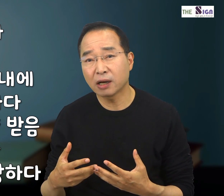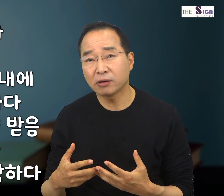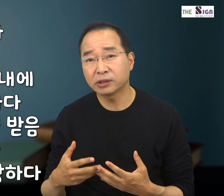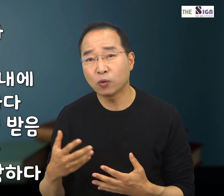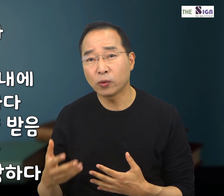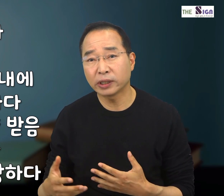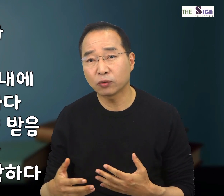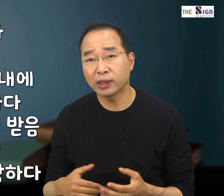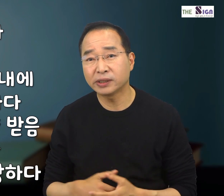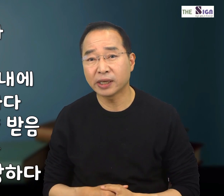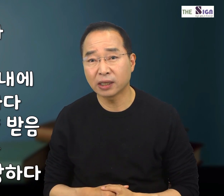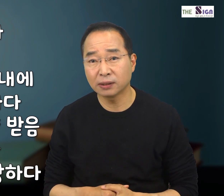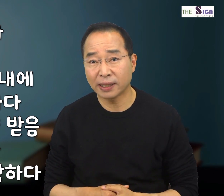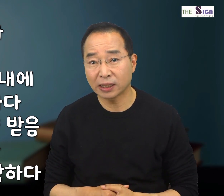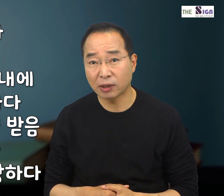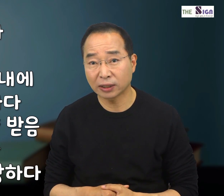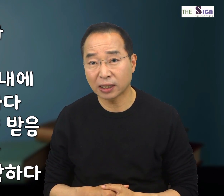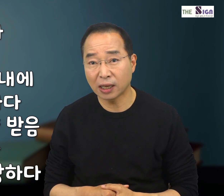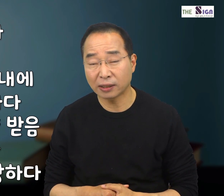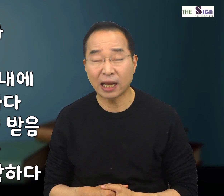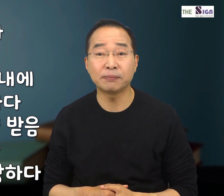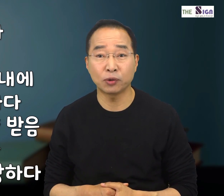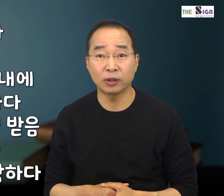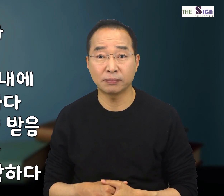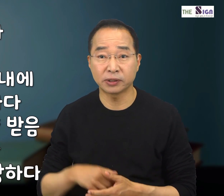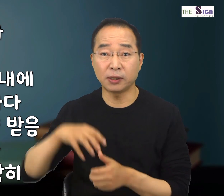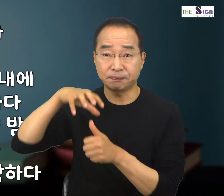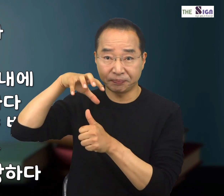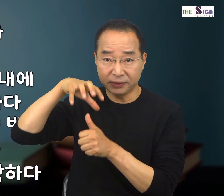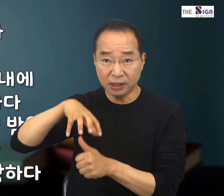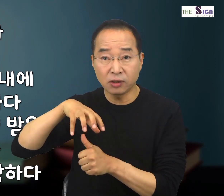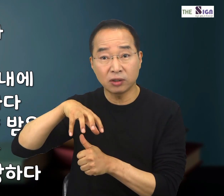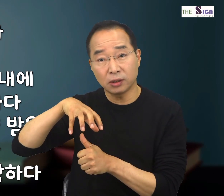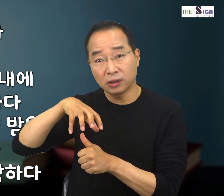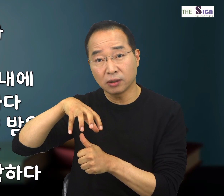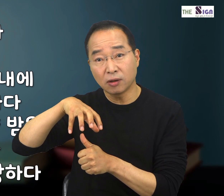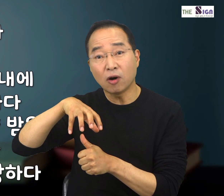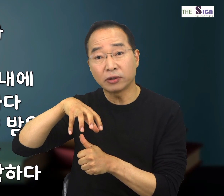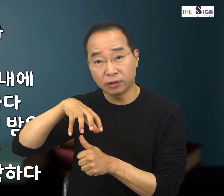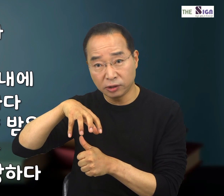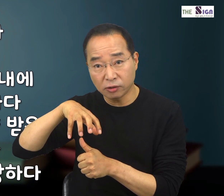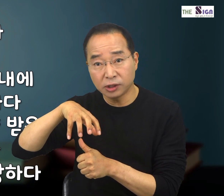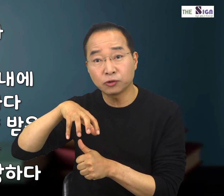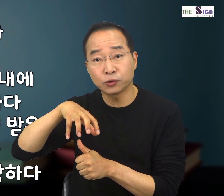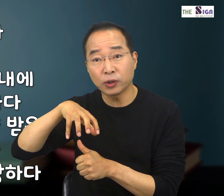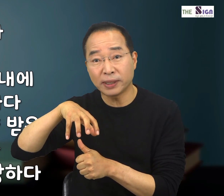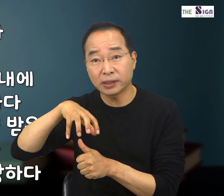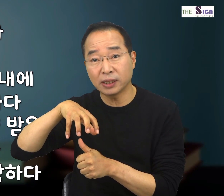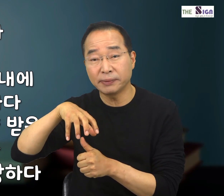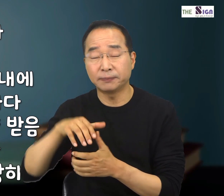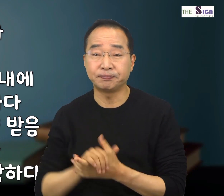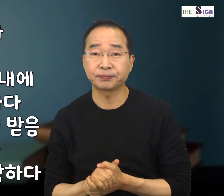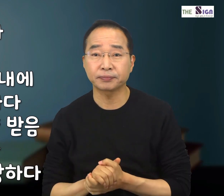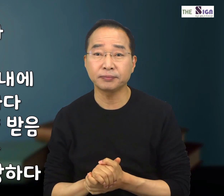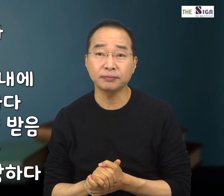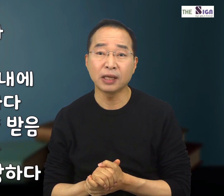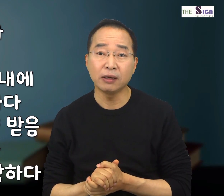것을 오랫동안 제약을 받아왔다라는 표현하면서 이거를 어떤 형식으로 수동이 바뀌냐면